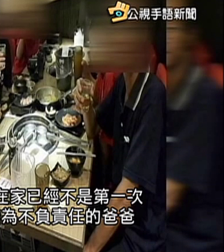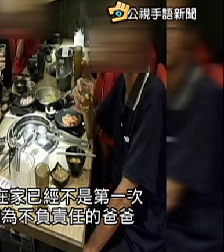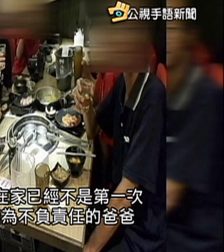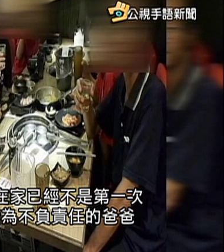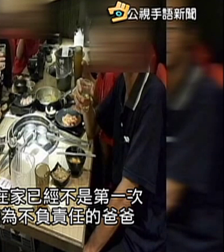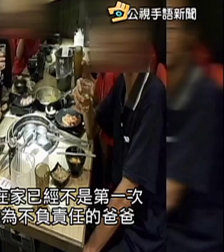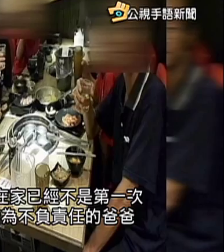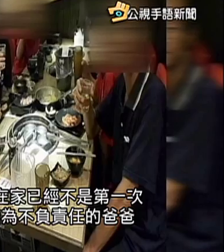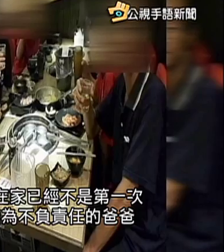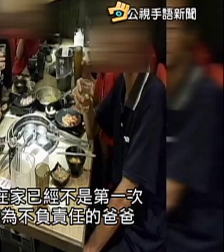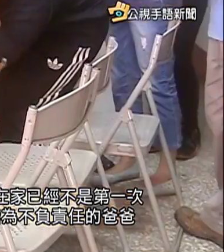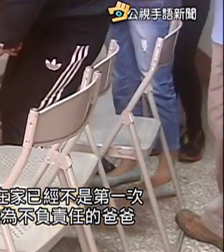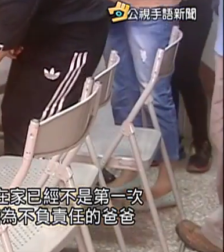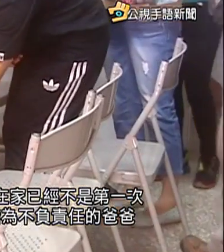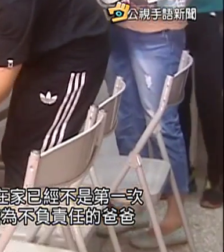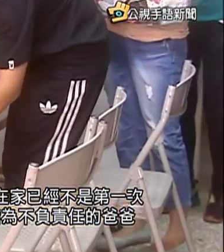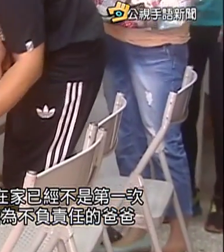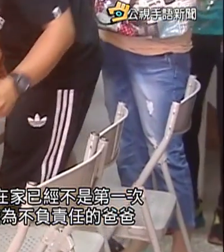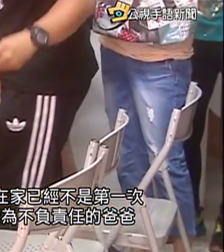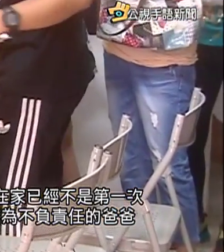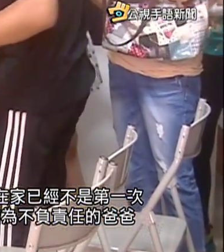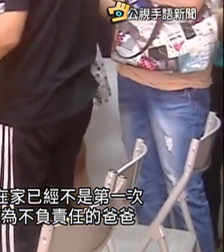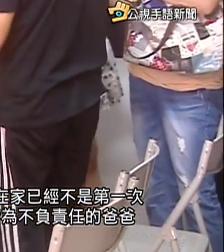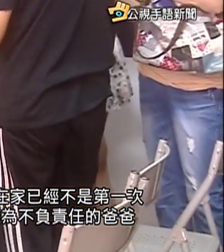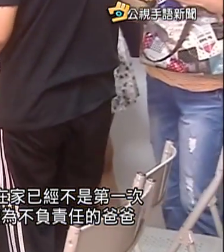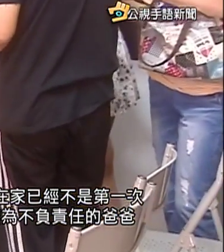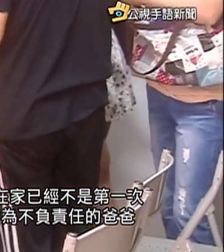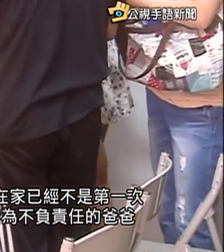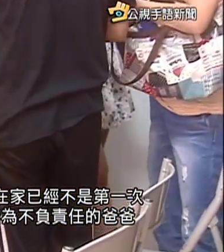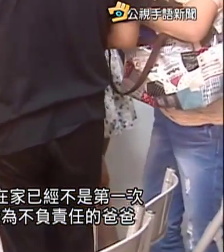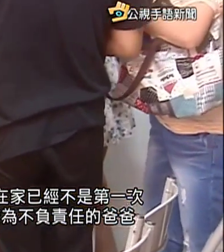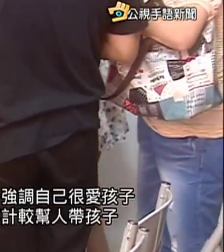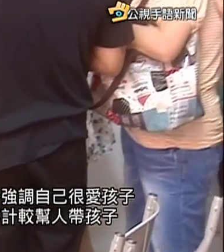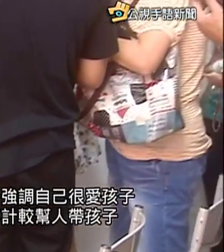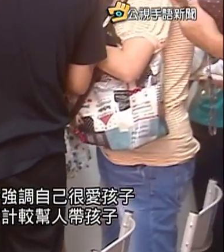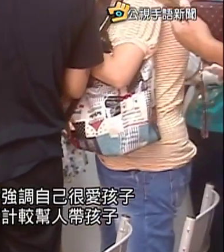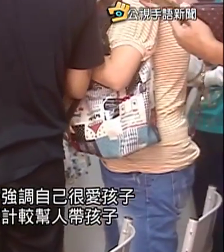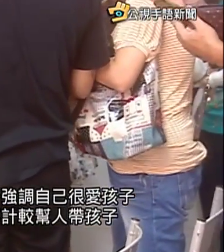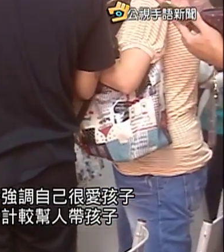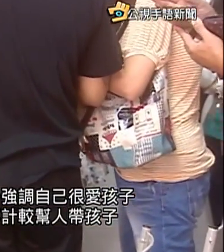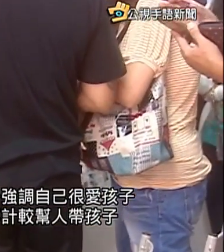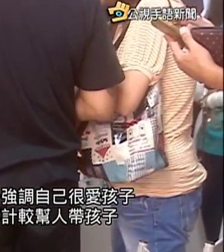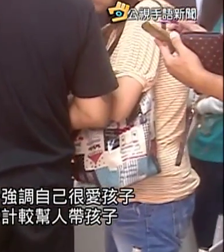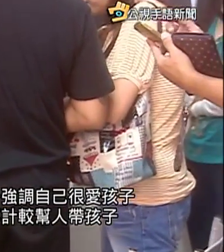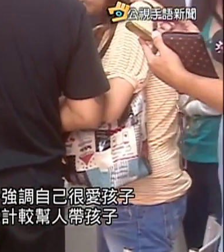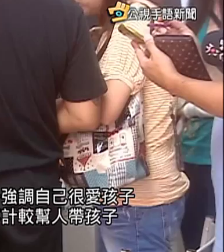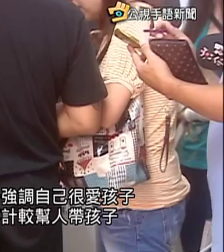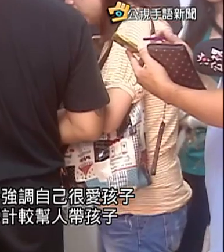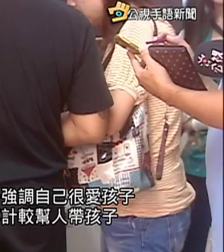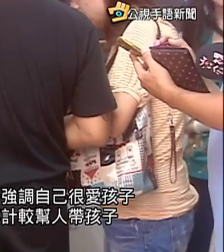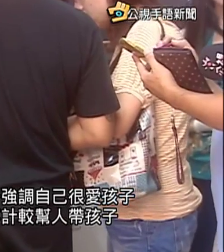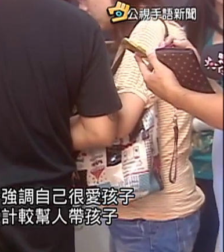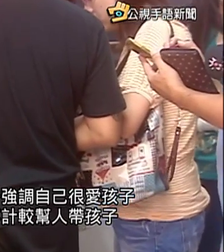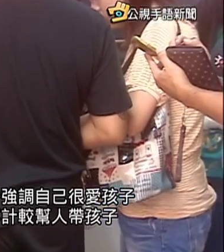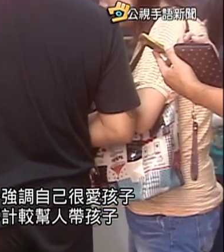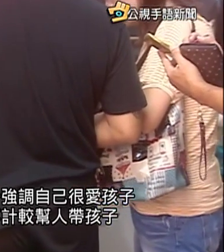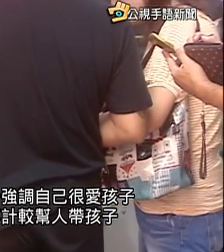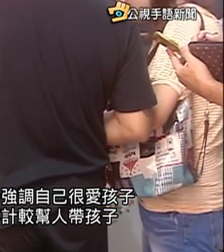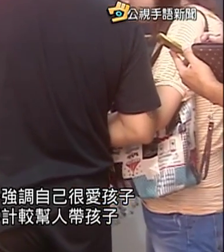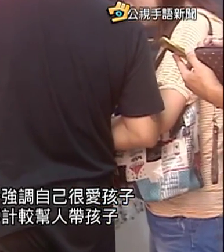是第一次。不过被指为不负责任的爸爸，宋姓男子强调自己很爱孩子，甚至不计较帮人带